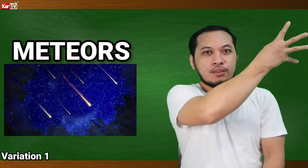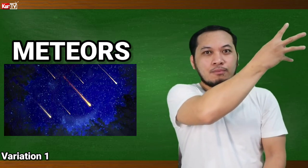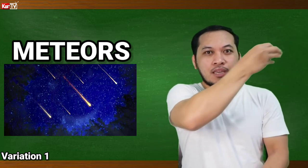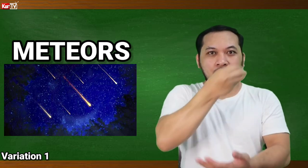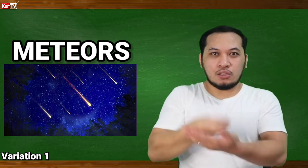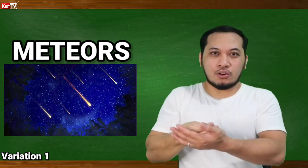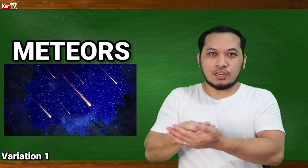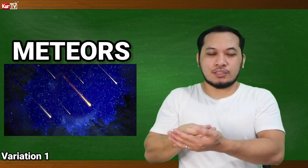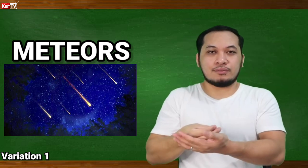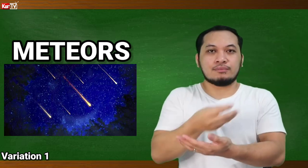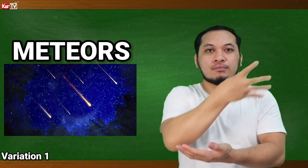meteors